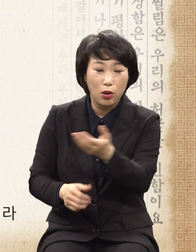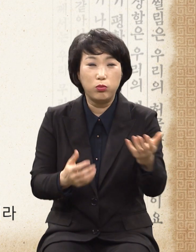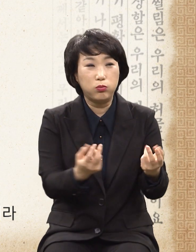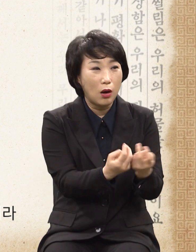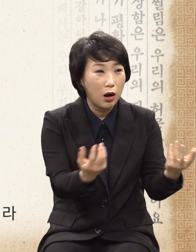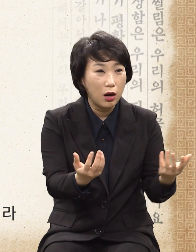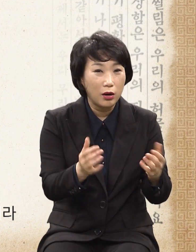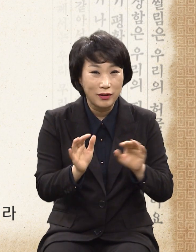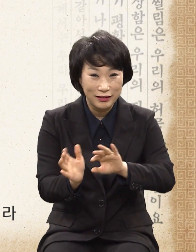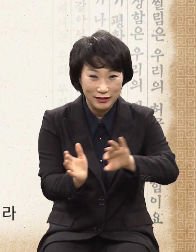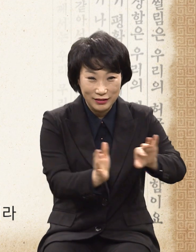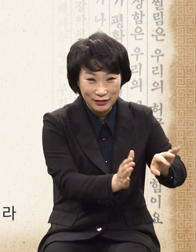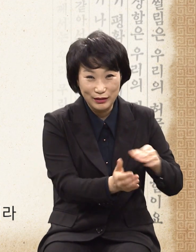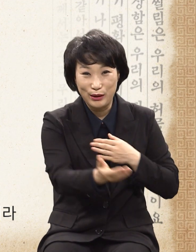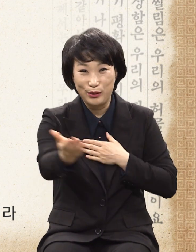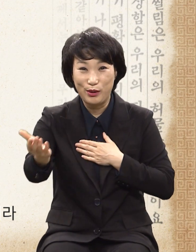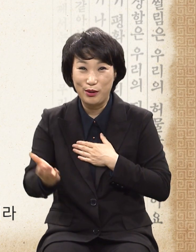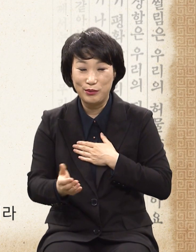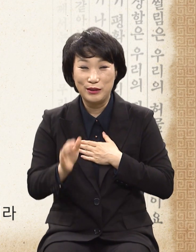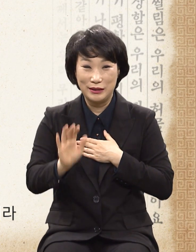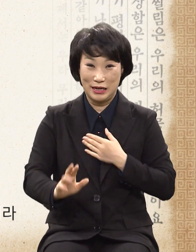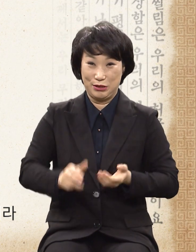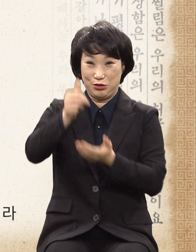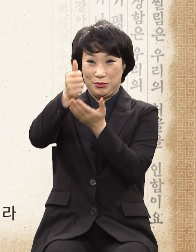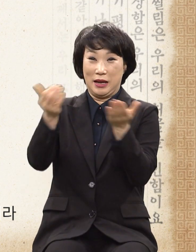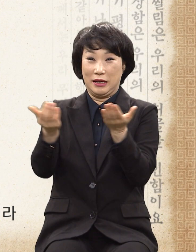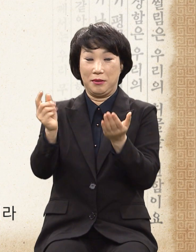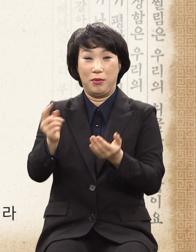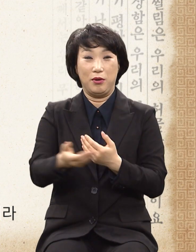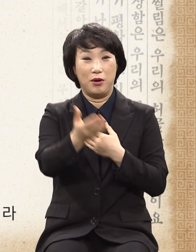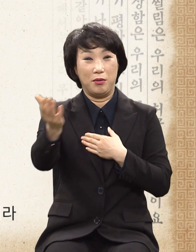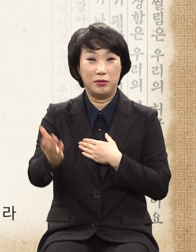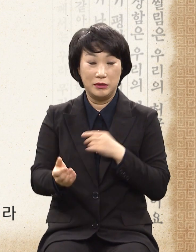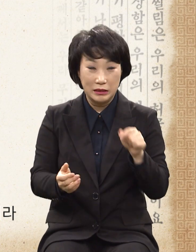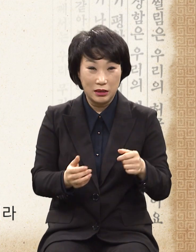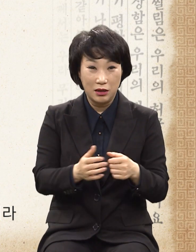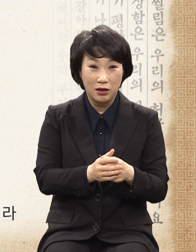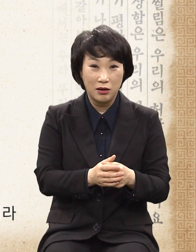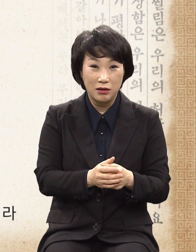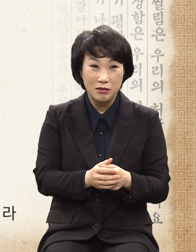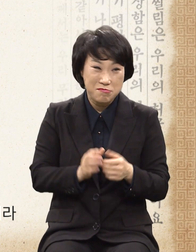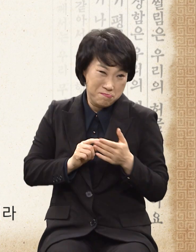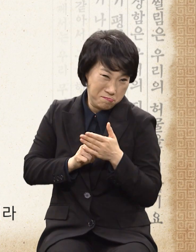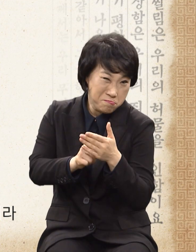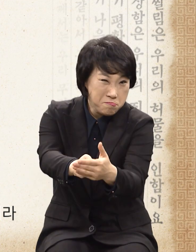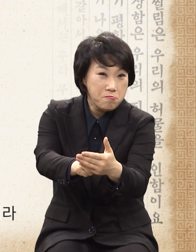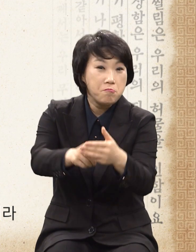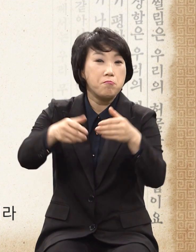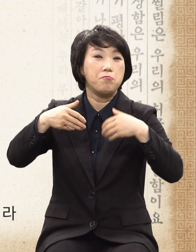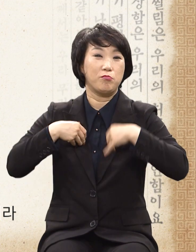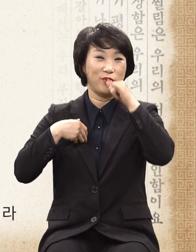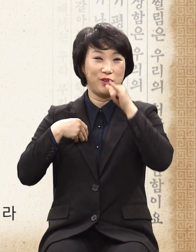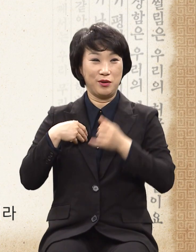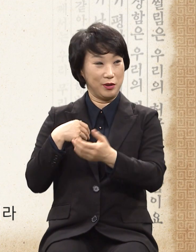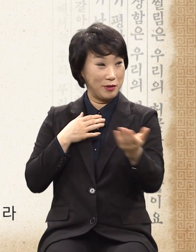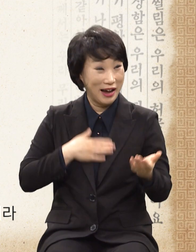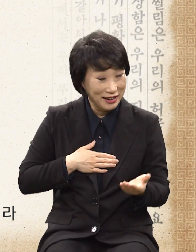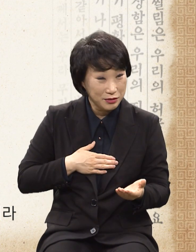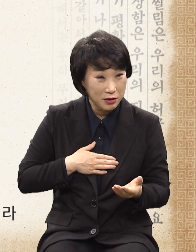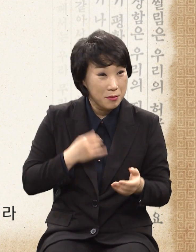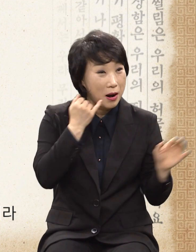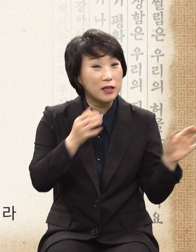그러나 여러분 주의 사역은 막힌 길을 뚫는 것이라 이거예요.